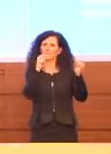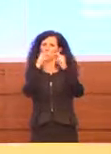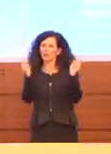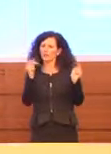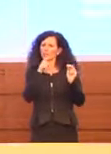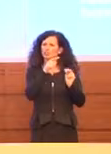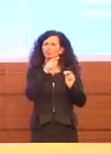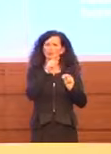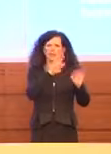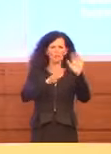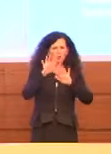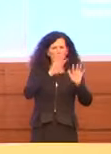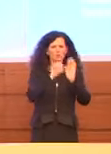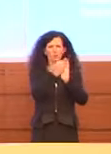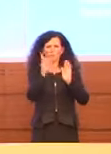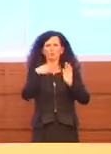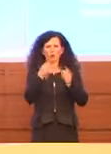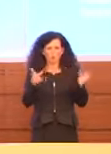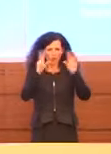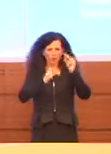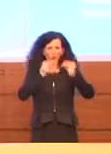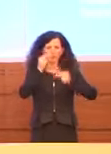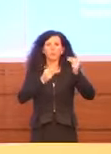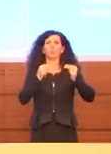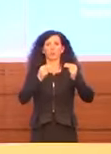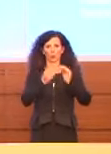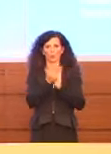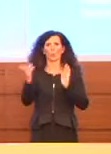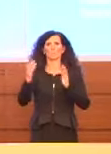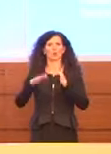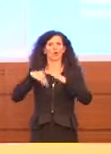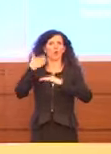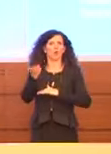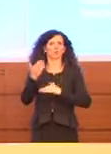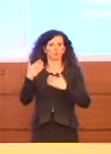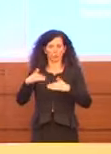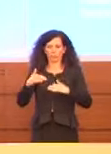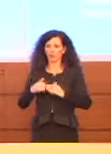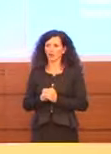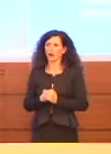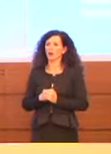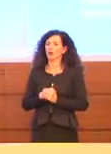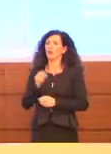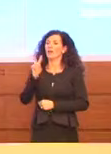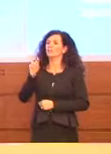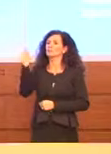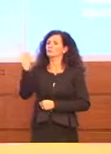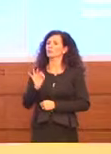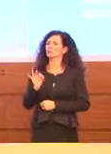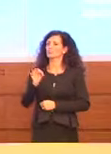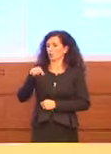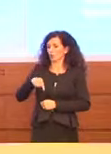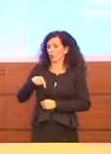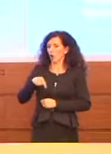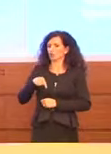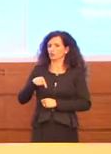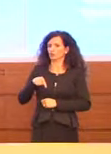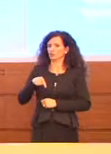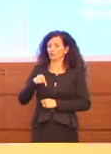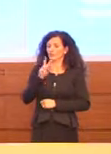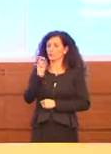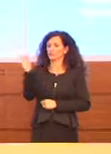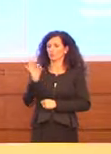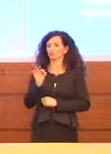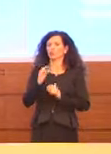quindi un po è drogato a questo fatto ma è comunque numero molto alto solo il 20 per cento dei di chi oggi è positivo e in ospedale quindi questo mi fa pensare che